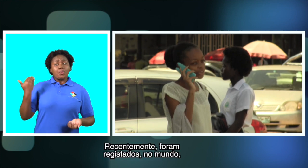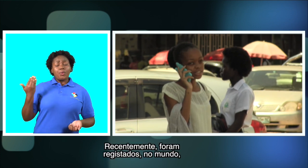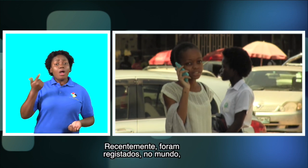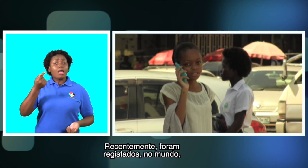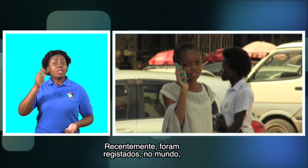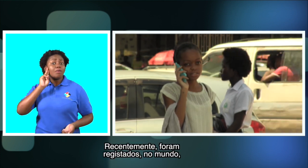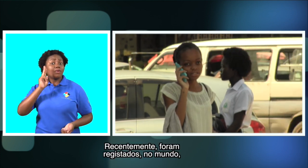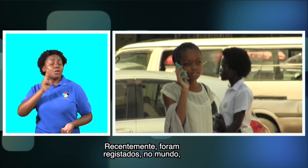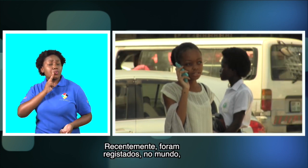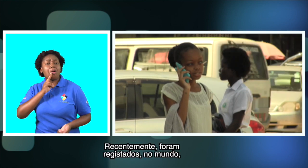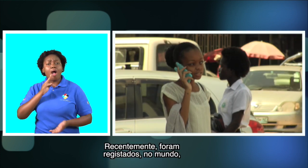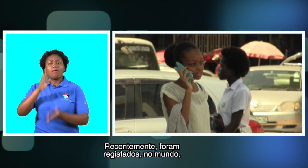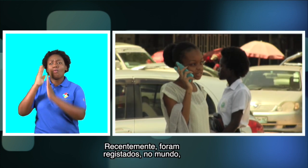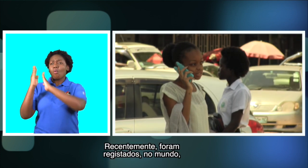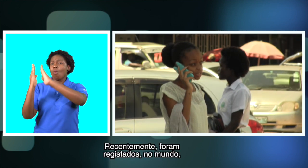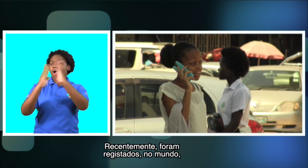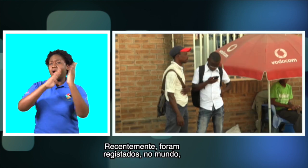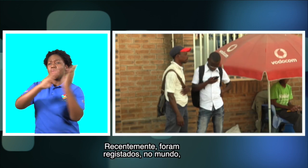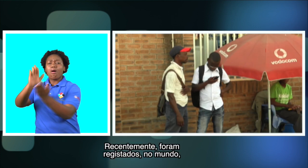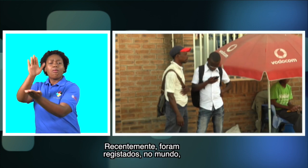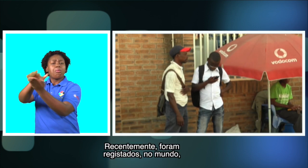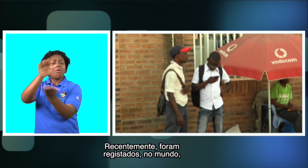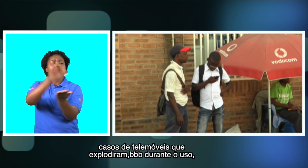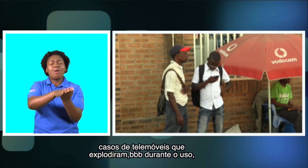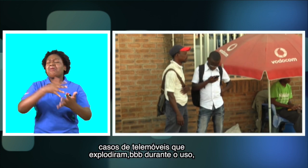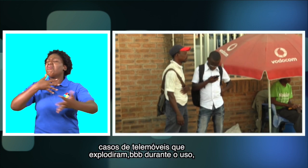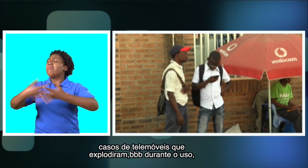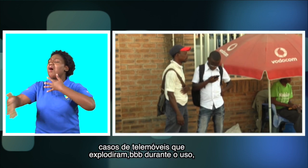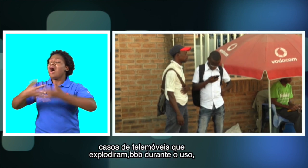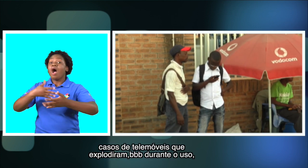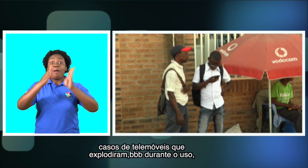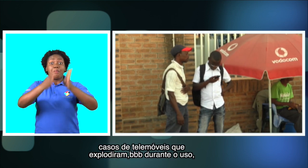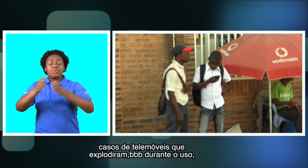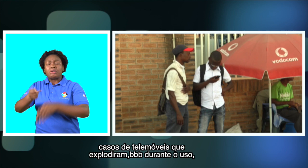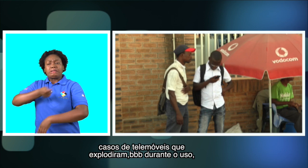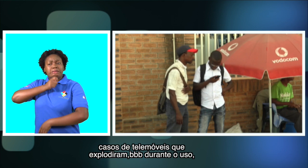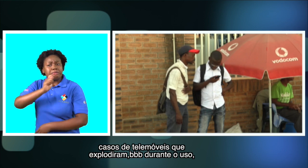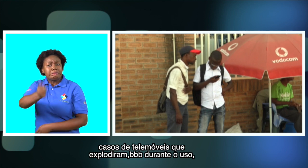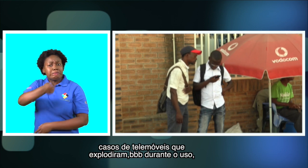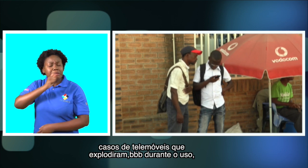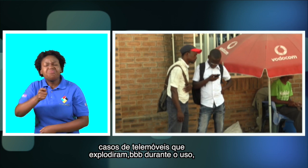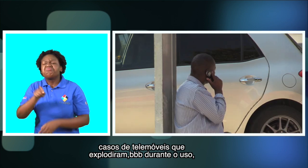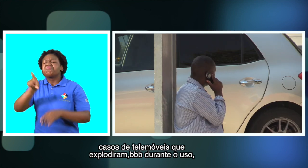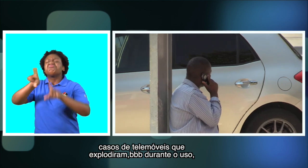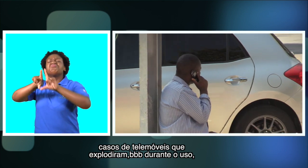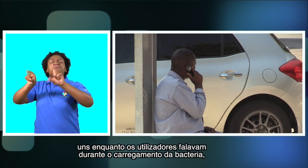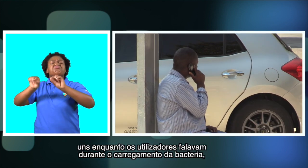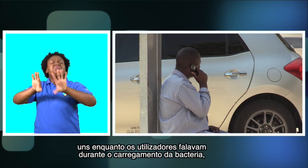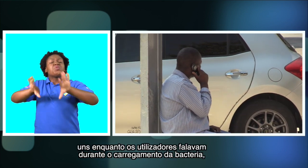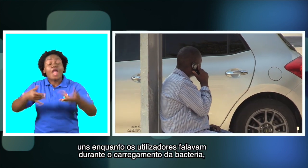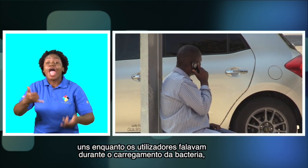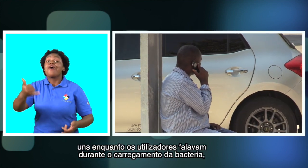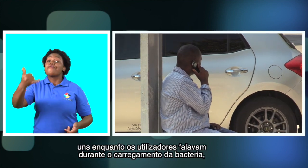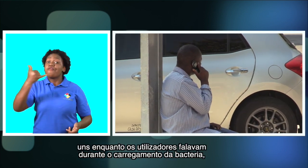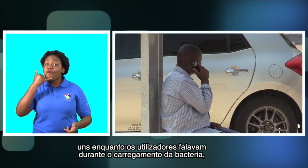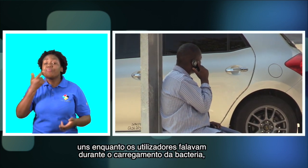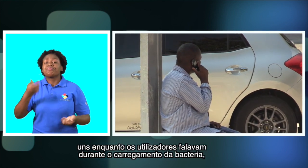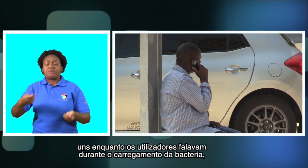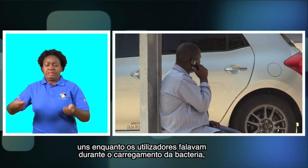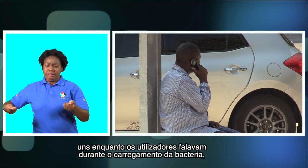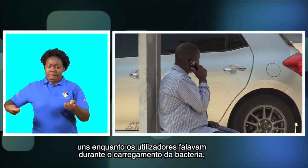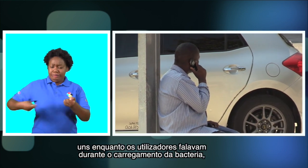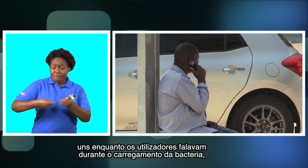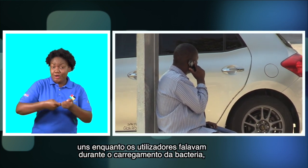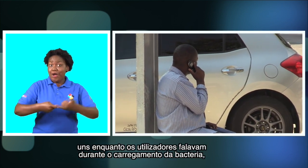Recentemente, foram registados mundialmente casos de telemóveis que explodiram durante o uso. Uns,